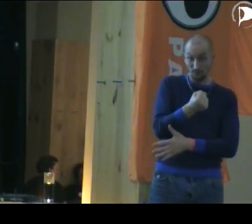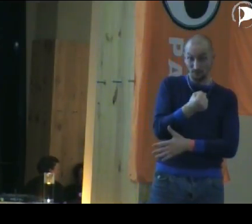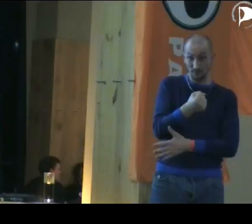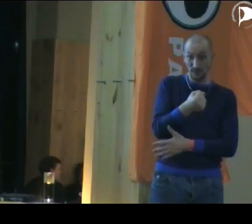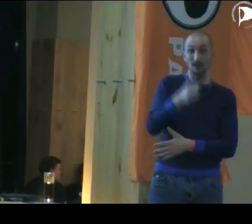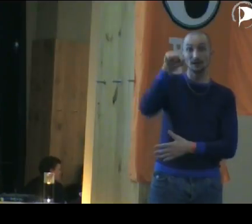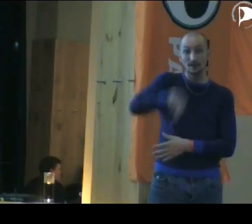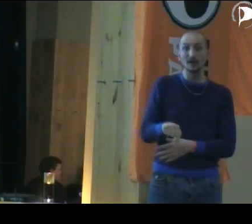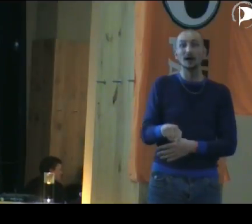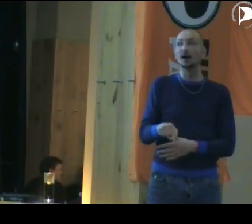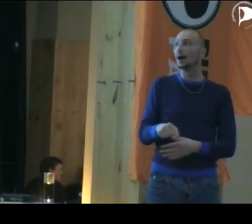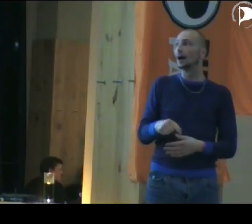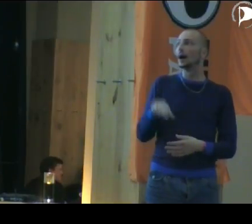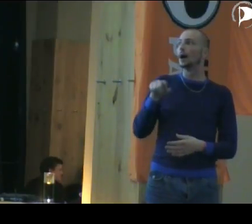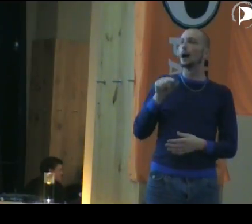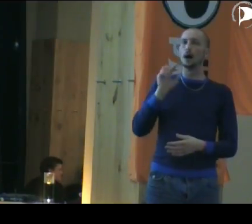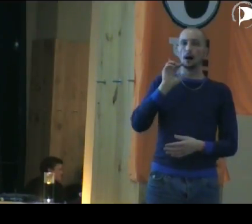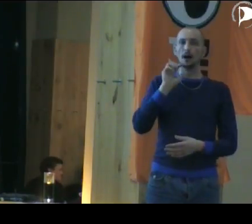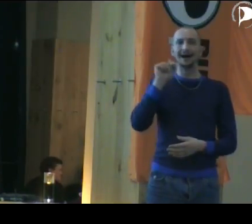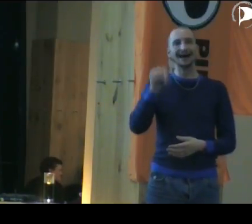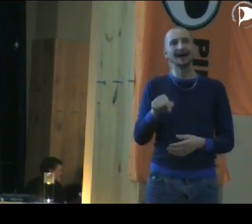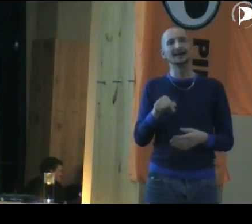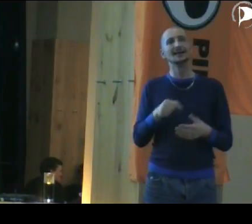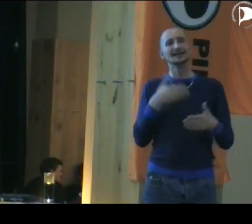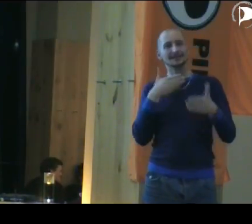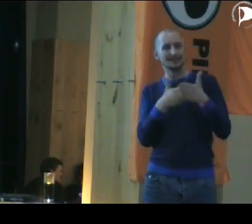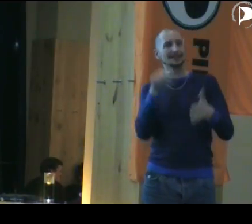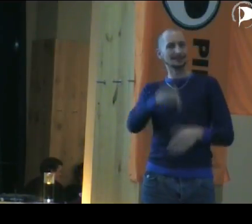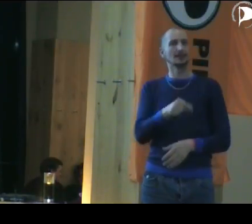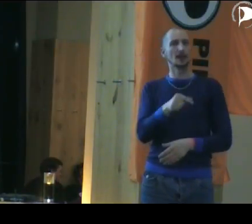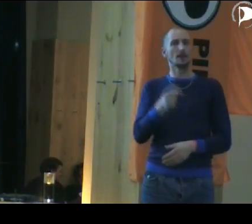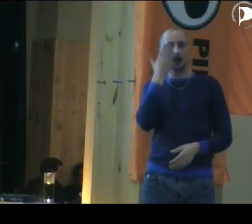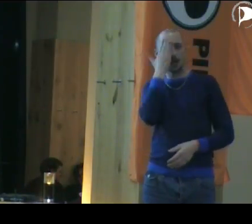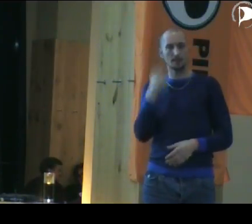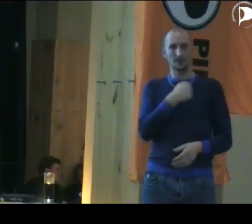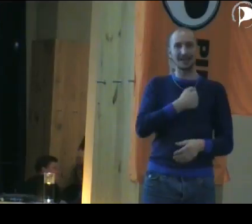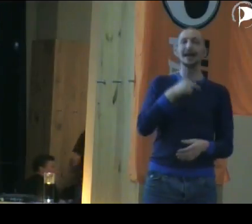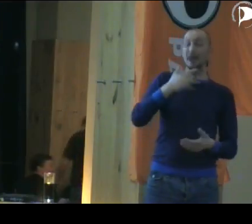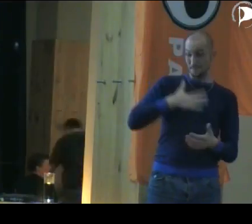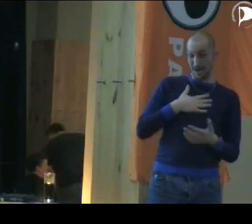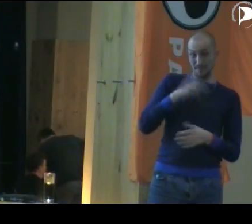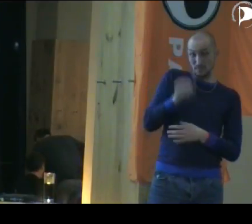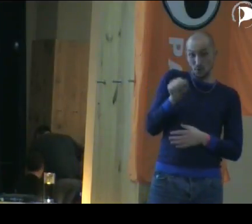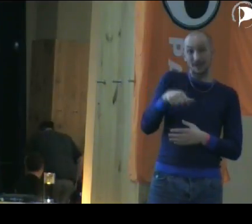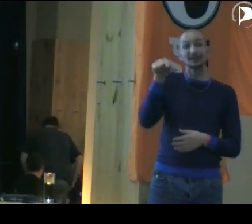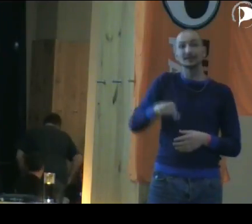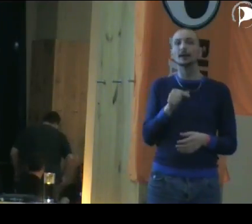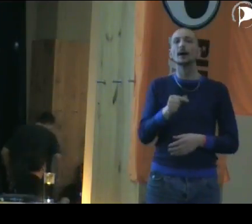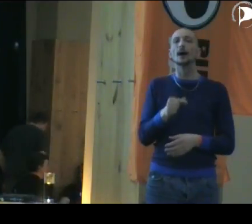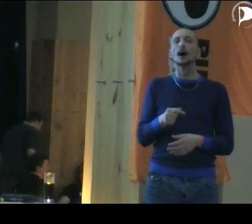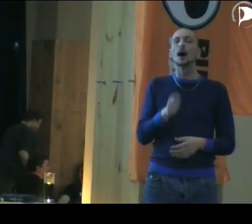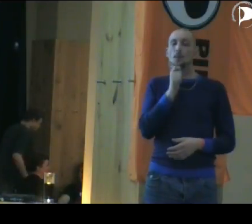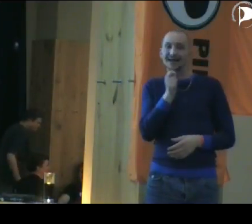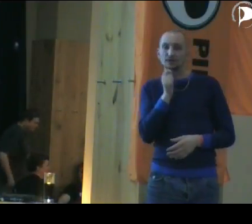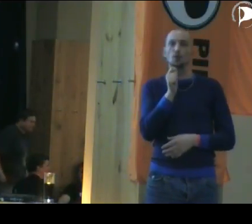fasziniert an den piraten ich denke dass wir eine riesen chance hatten und deswegen will ich meine fähigkeiten liebe sicherheit in der aktiven meditativen